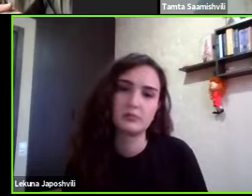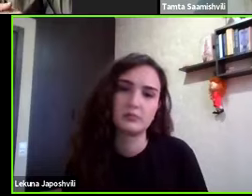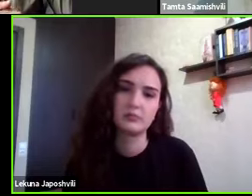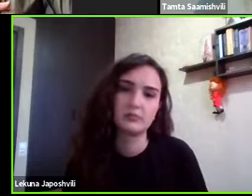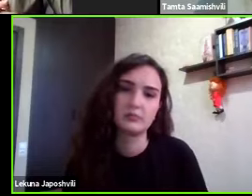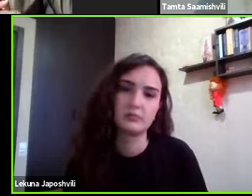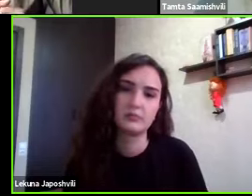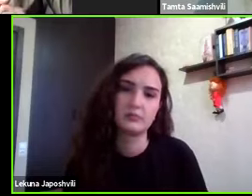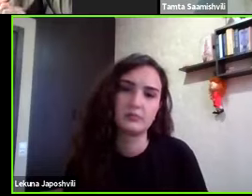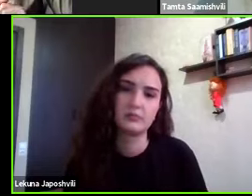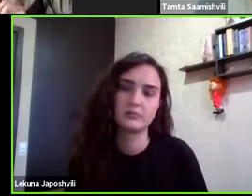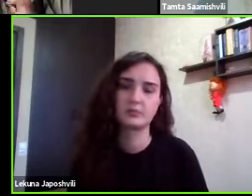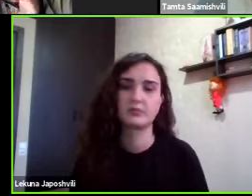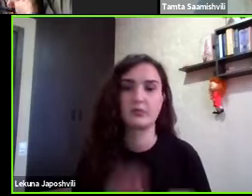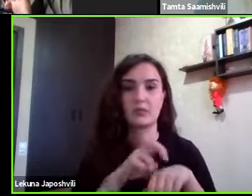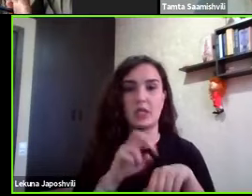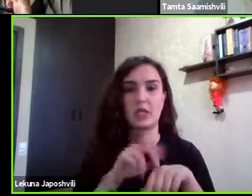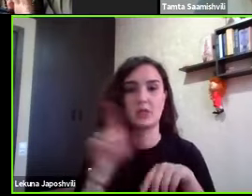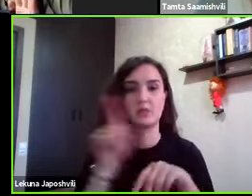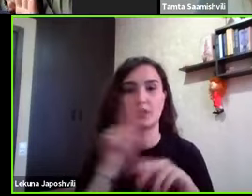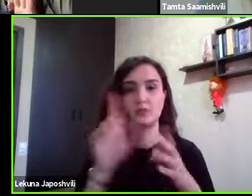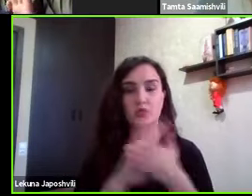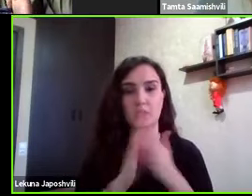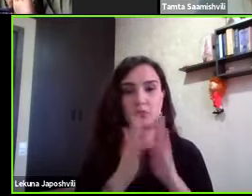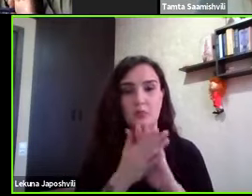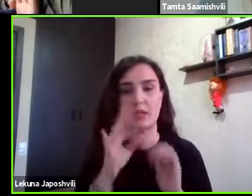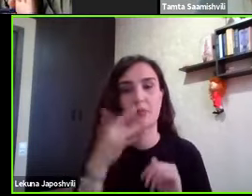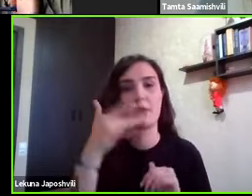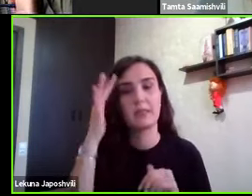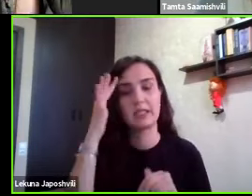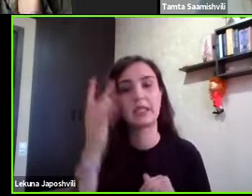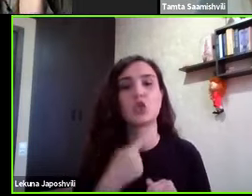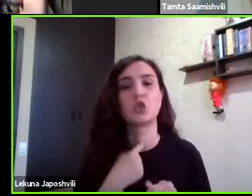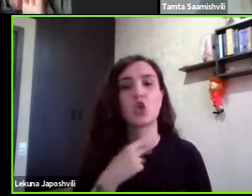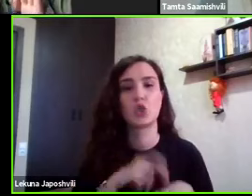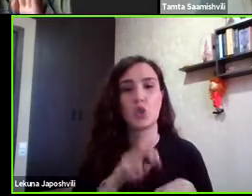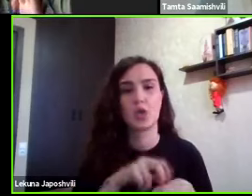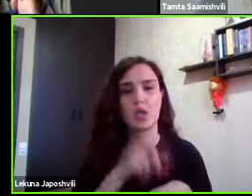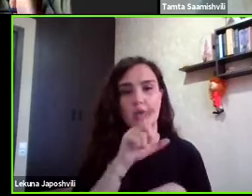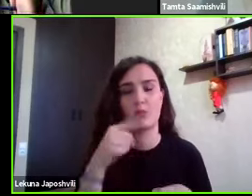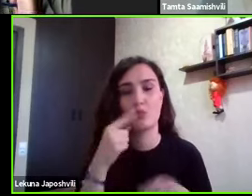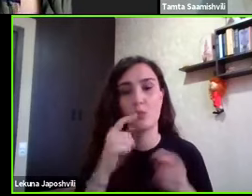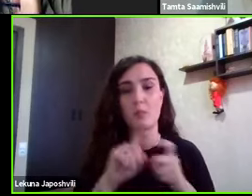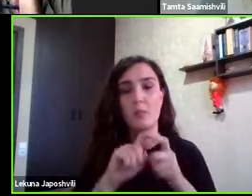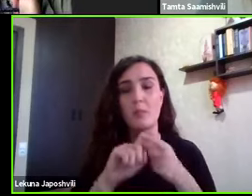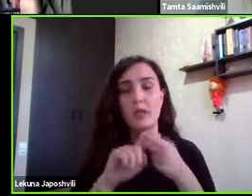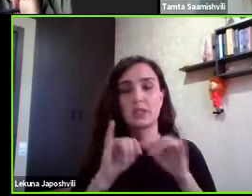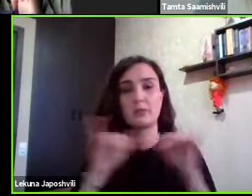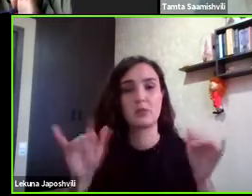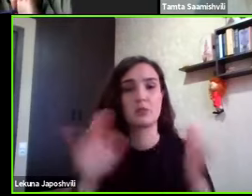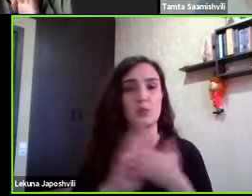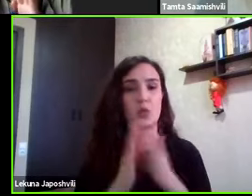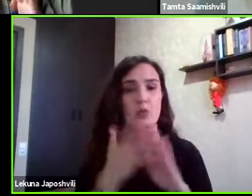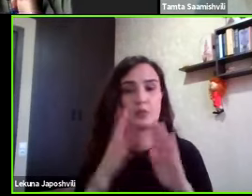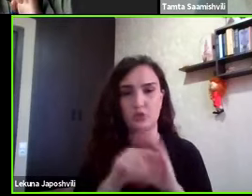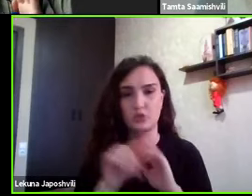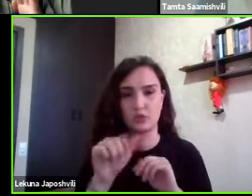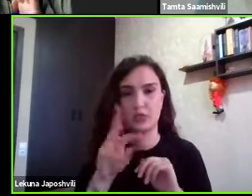შეთანხმებით, თუმცა ამერიკელი ენდოკრინოლოგების რეკომენდაციით ამ პანდემიის პირობებში